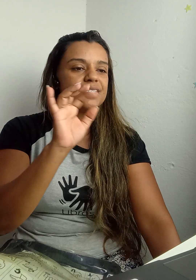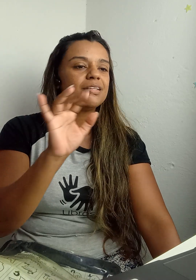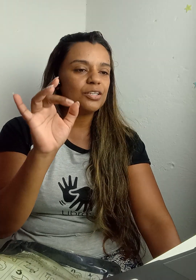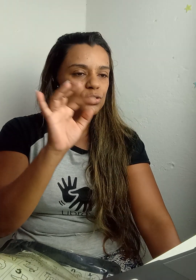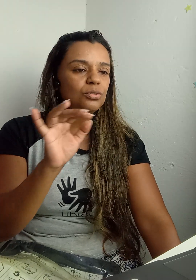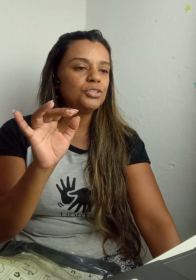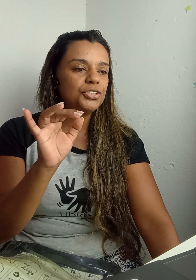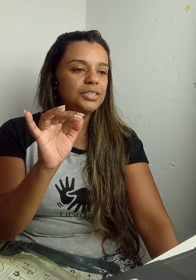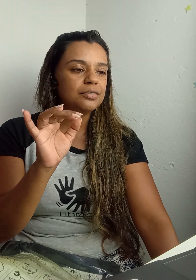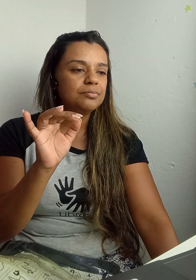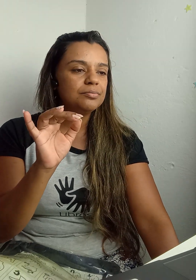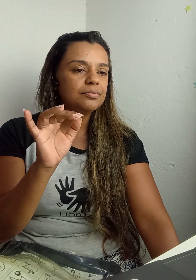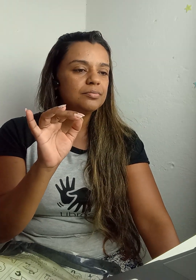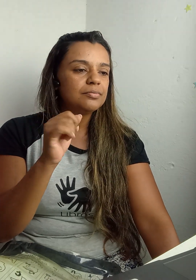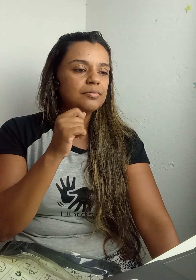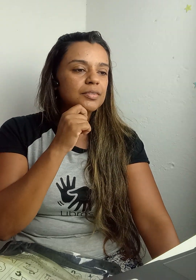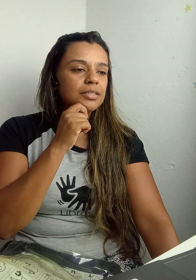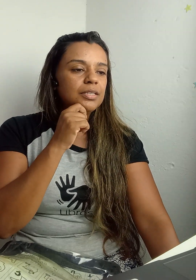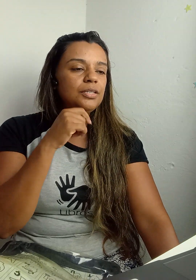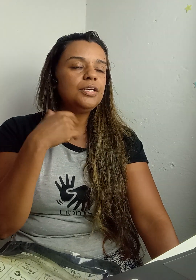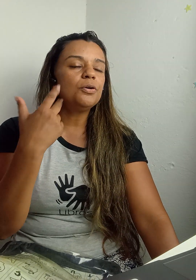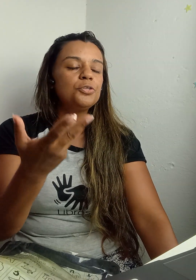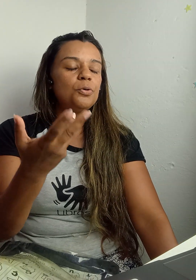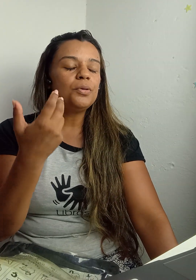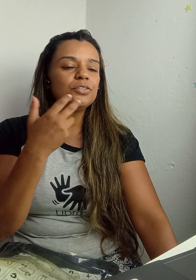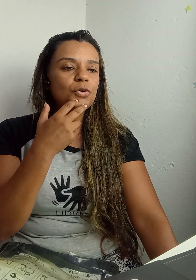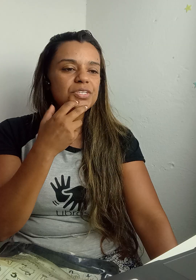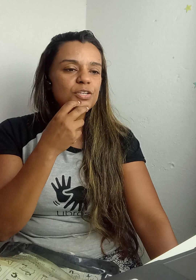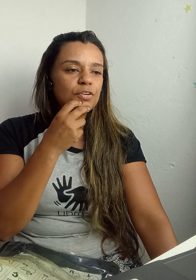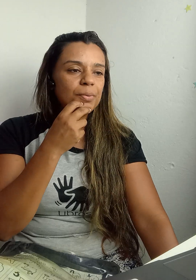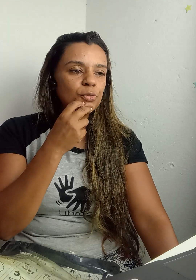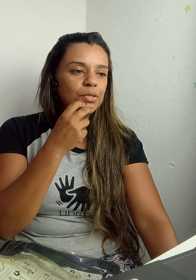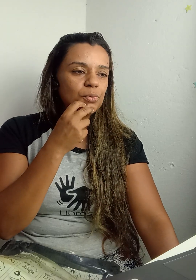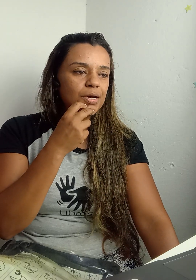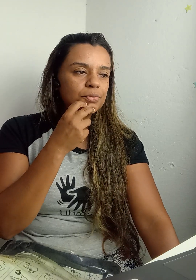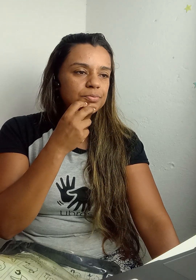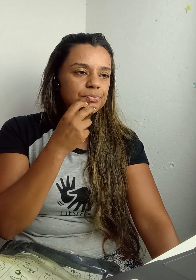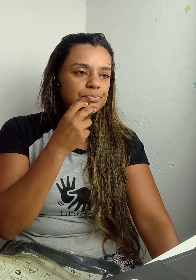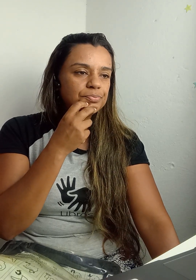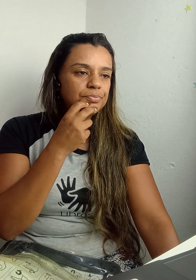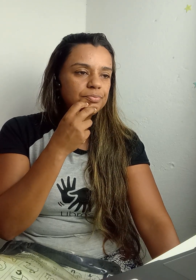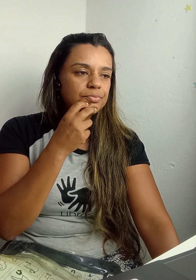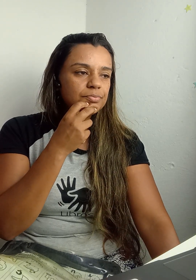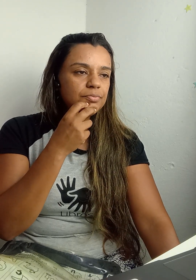a datilologia. Em que outro momento que eu uso esse alfabeto manual?